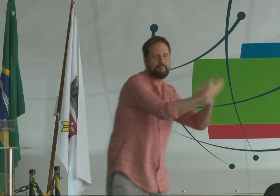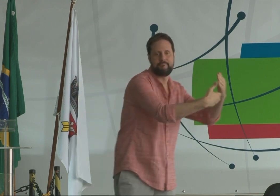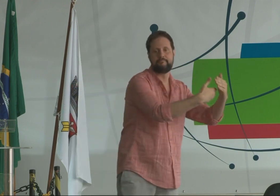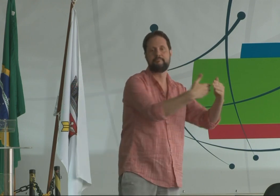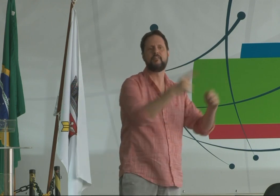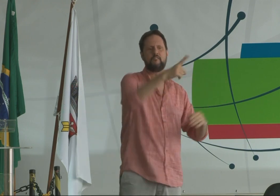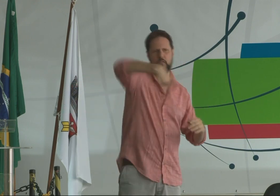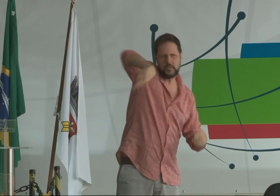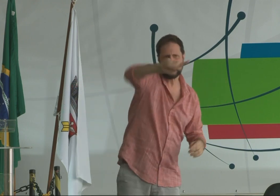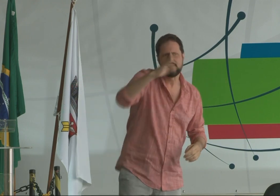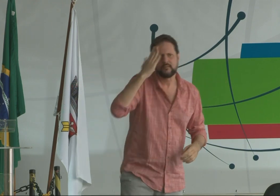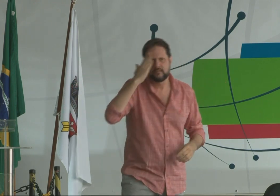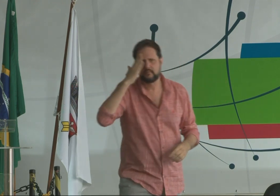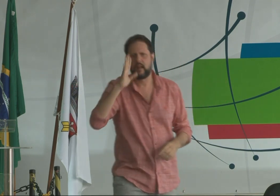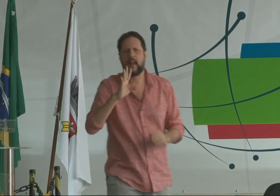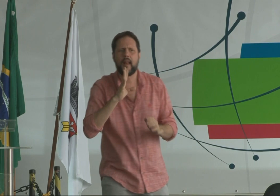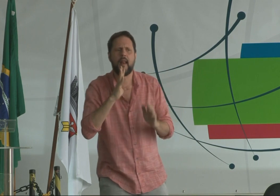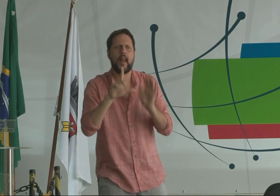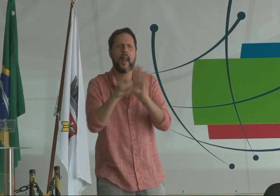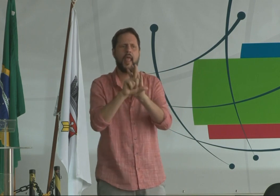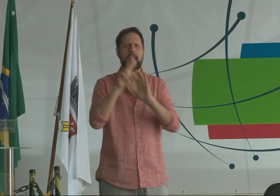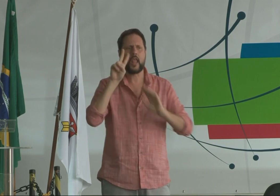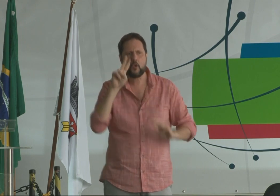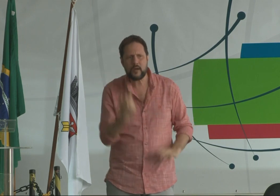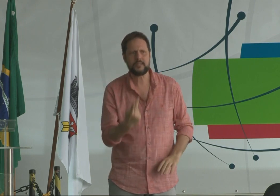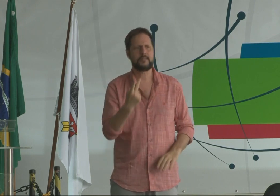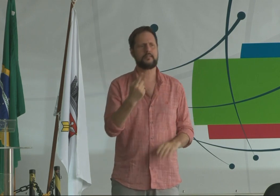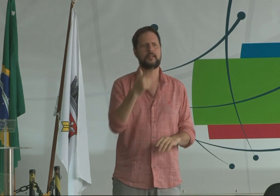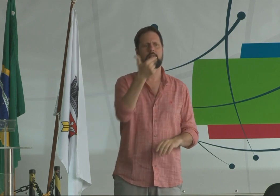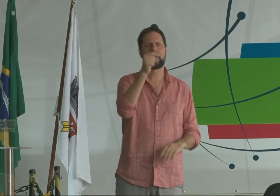isso tem nos ajudado com o surgimento de legislação. Então, vocês já sabem, por exemplo,